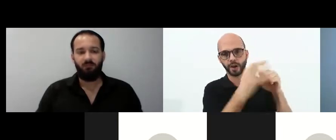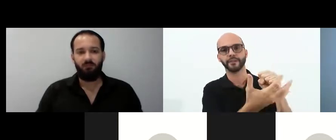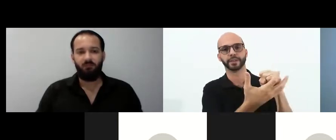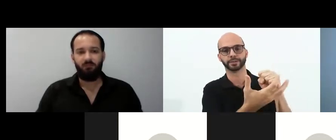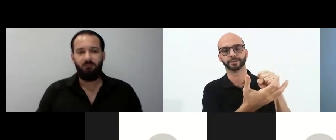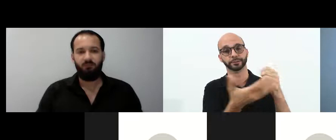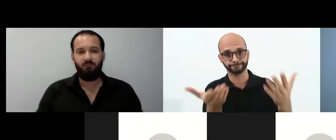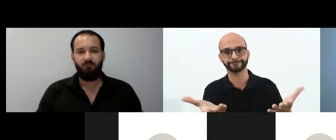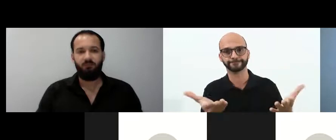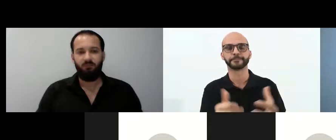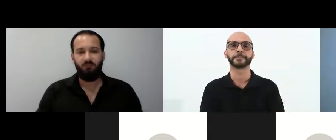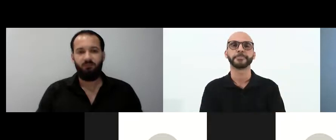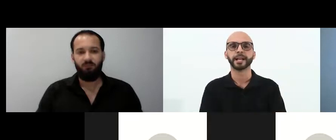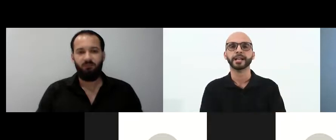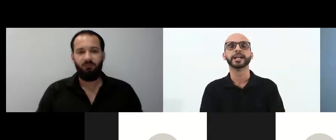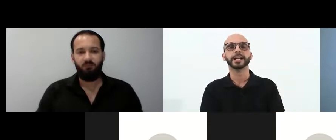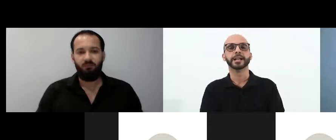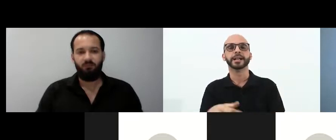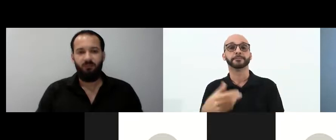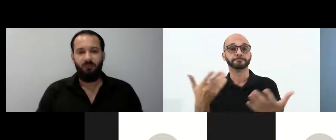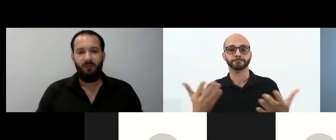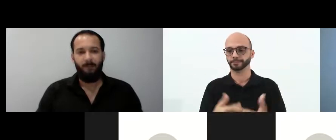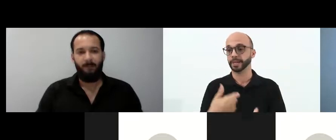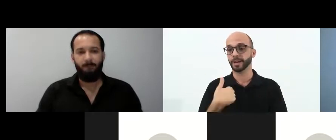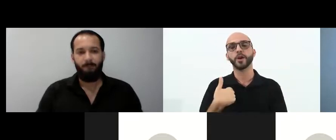problemática mundial devido à questão da pandemia.